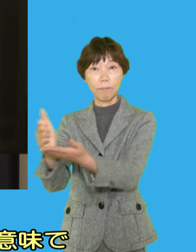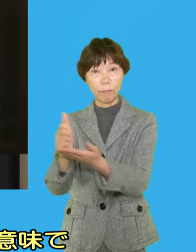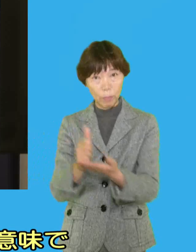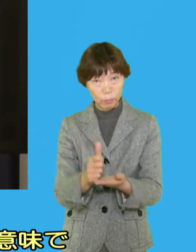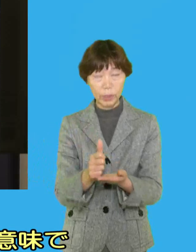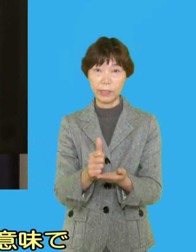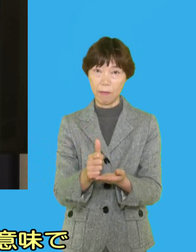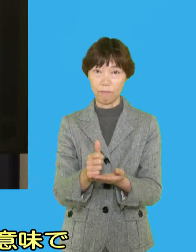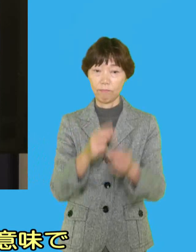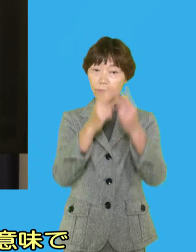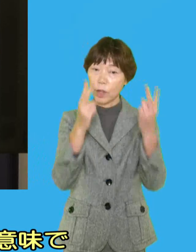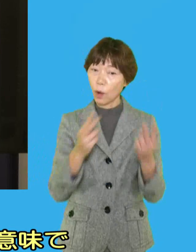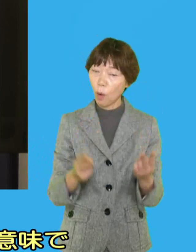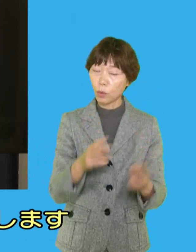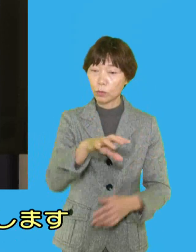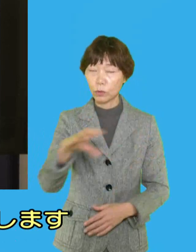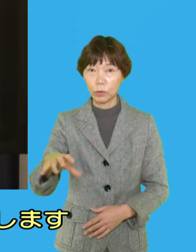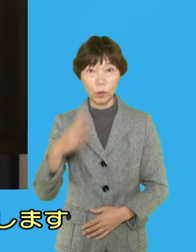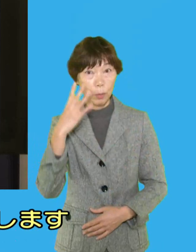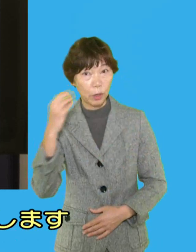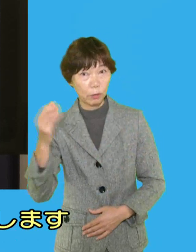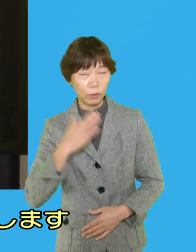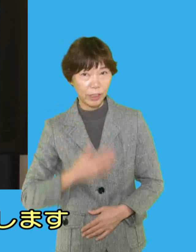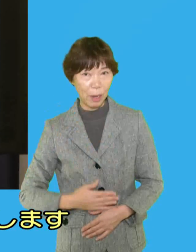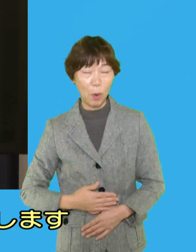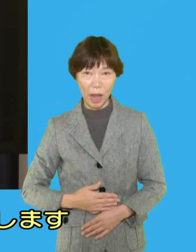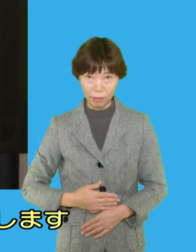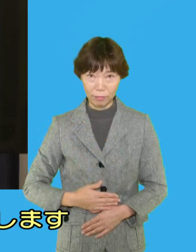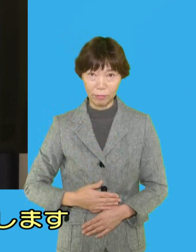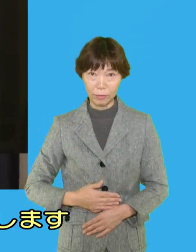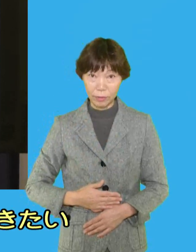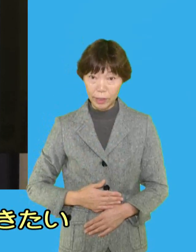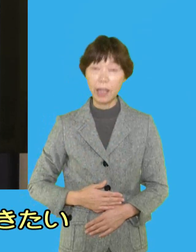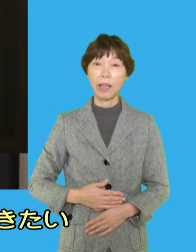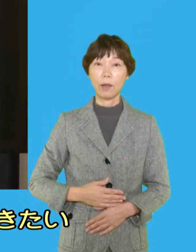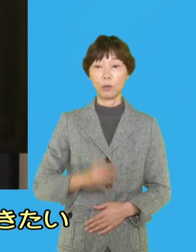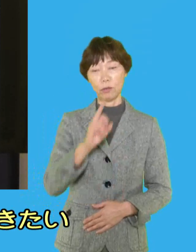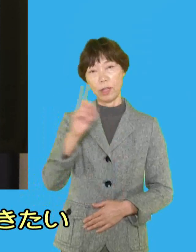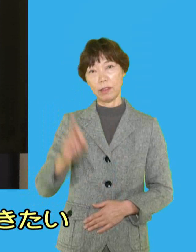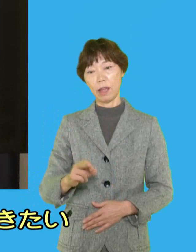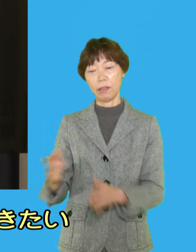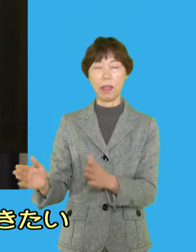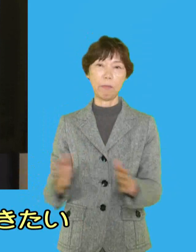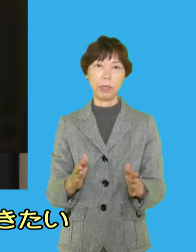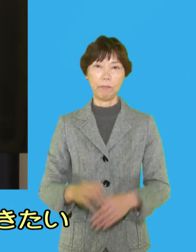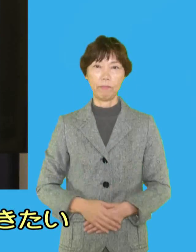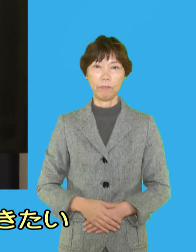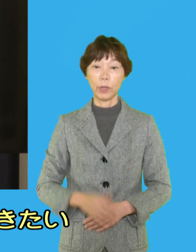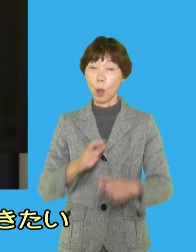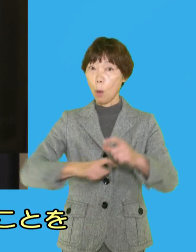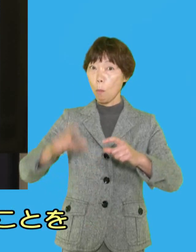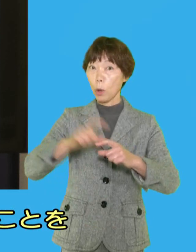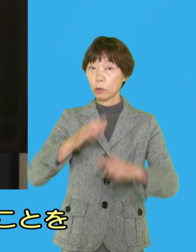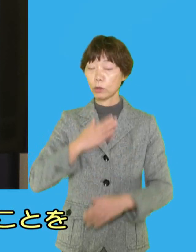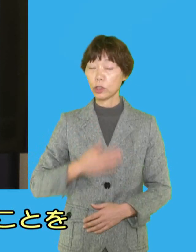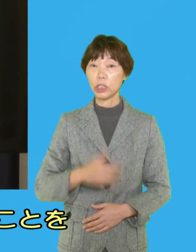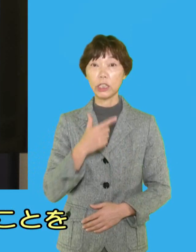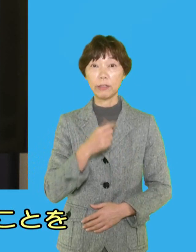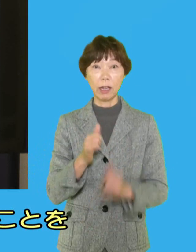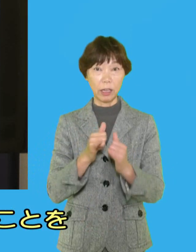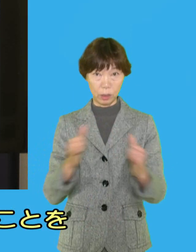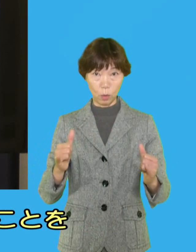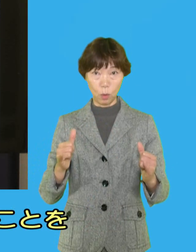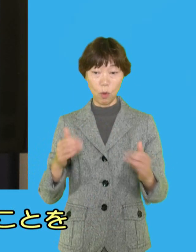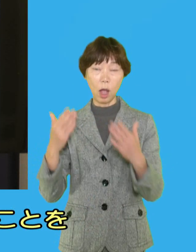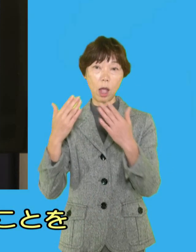その古墳群の魅力を知っていただくという意味でビジターセンターを整備します。そしてより深く知っていただきたいところは、博物館で拡充をし